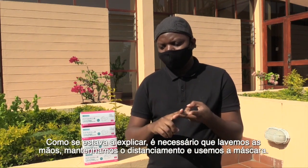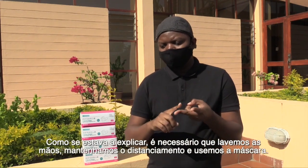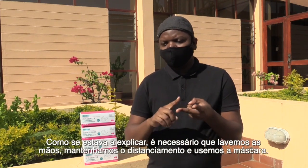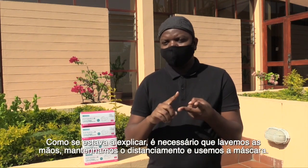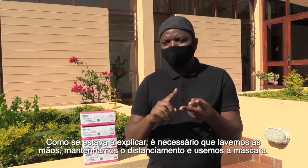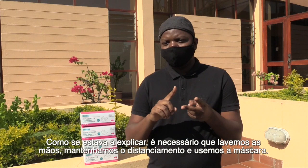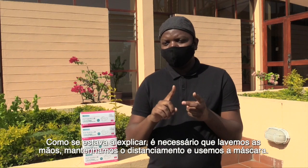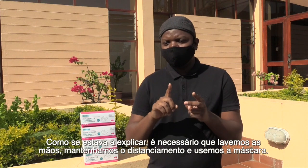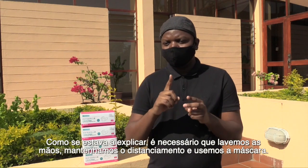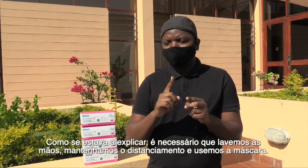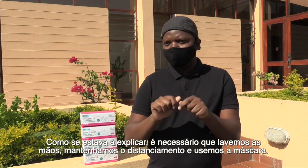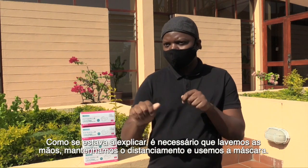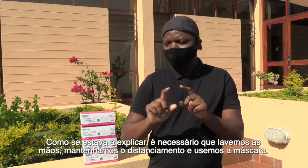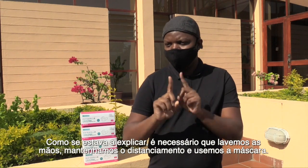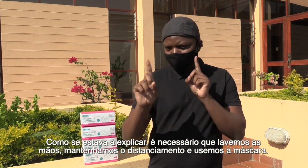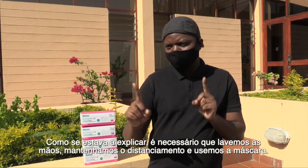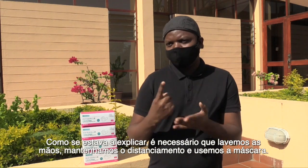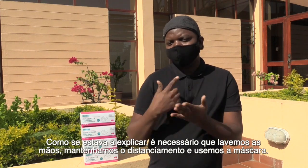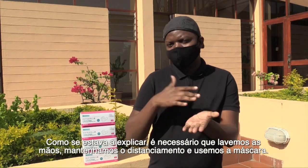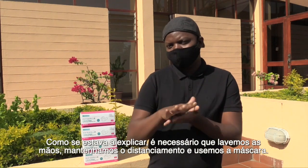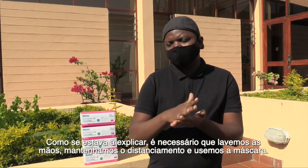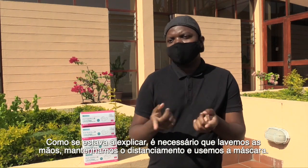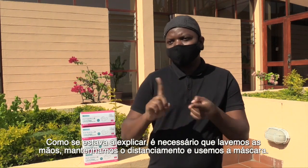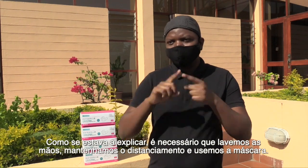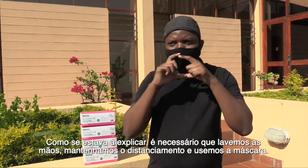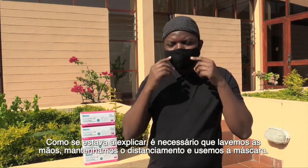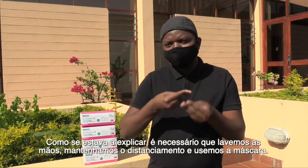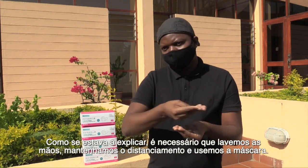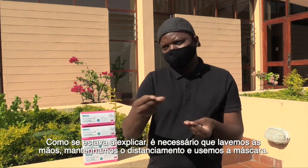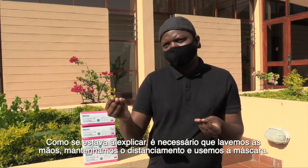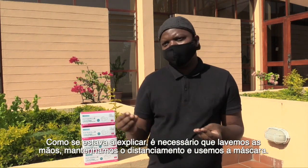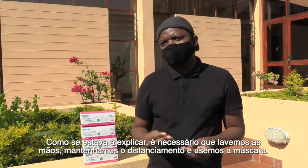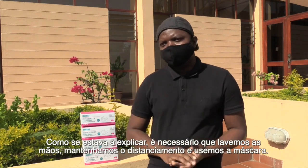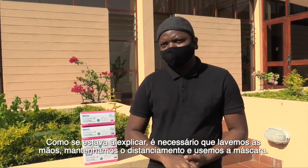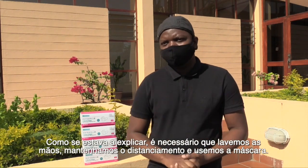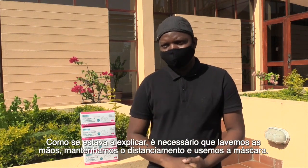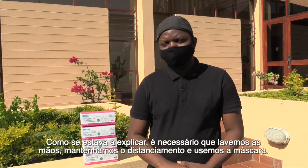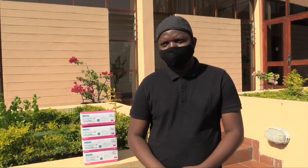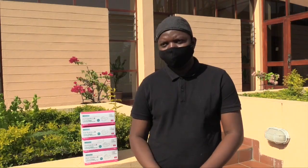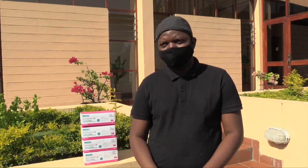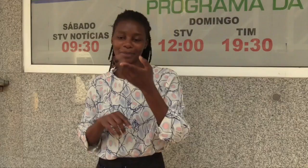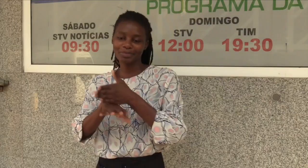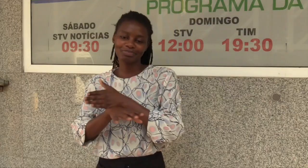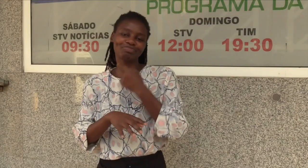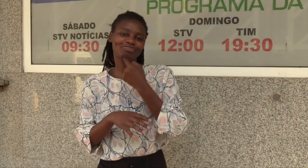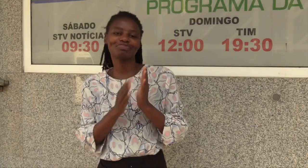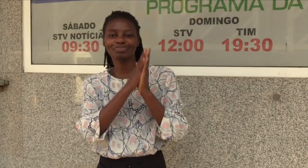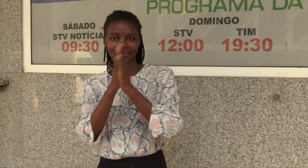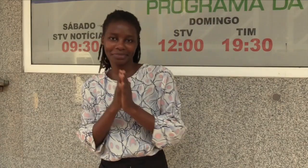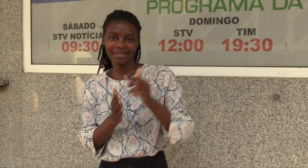explicar, é necessário que nós lavemos as mãos e manter o distanciamento social e usar a máscara.